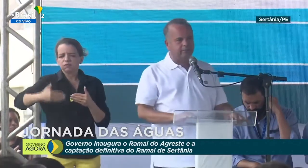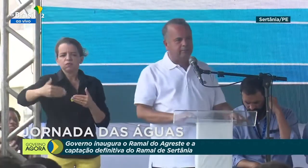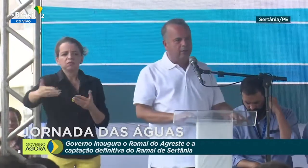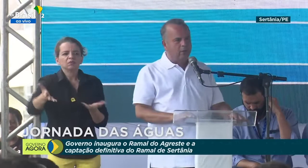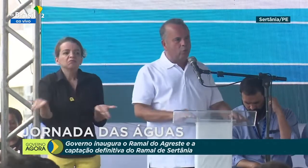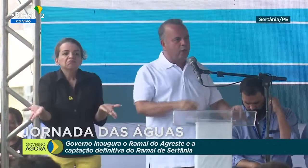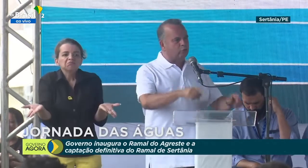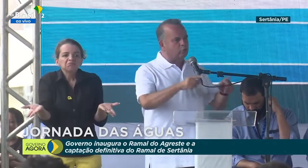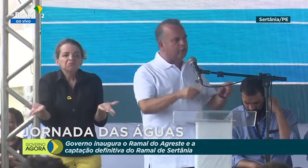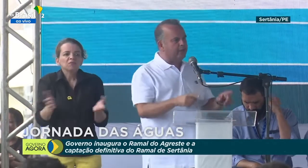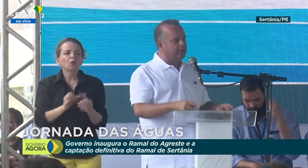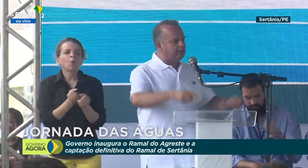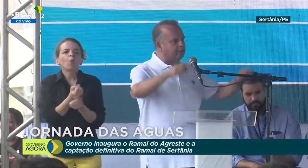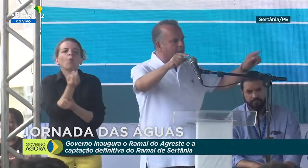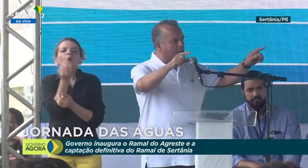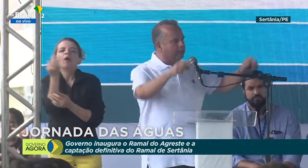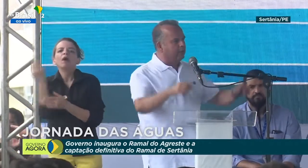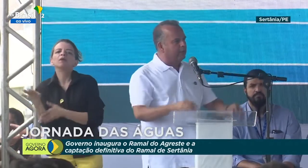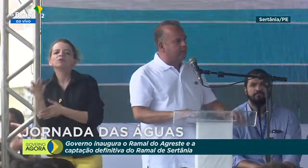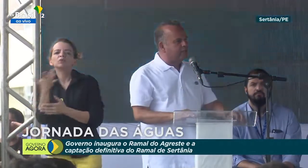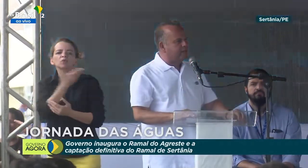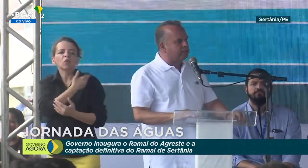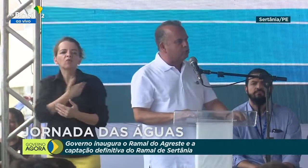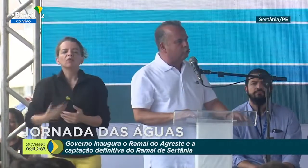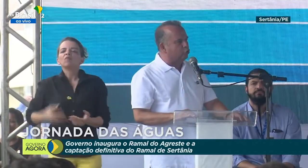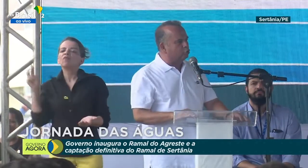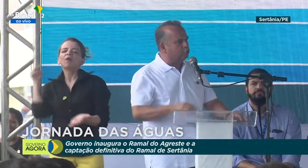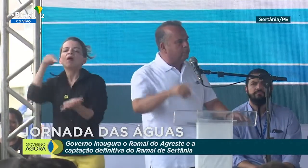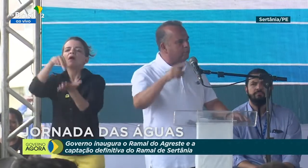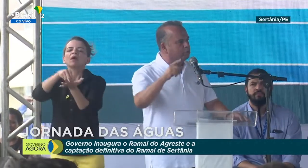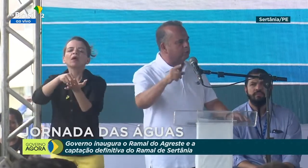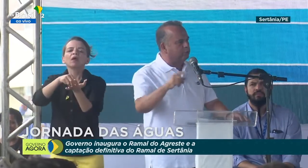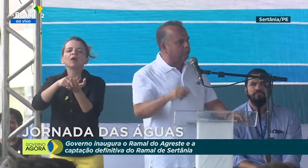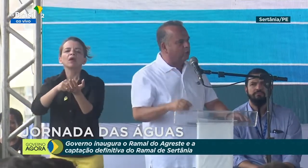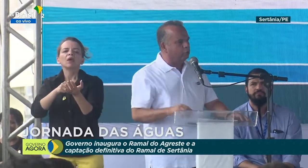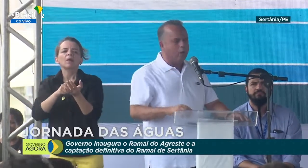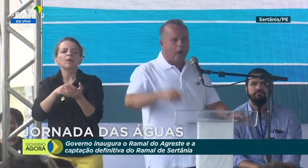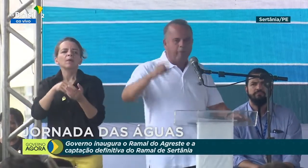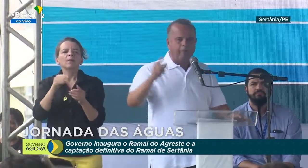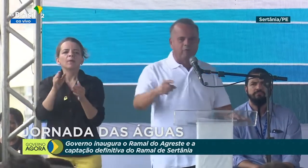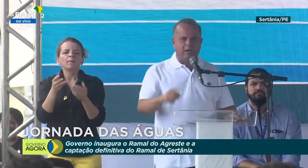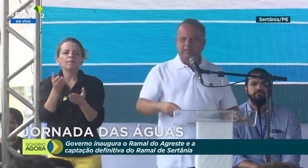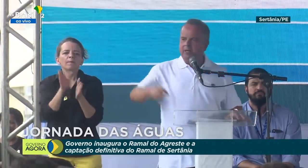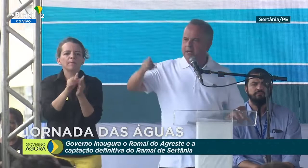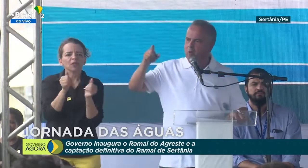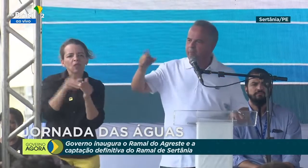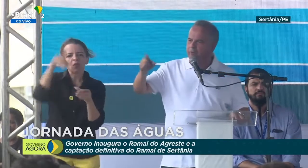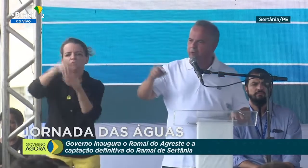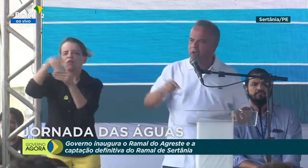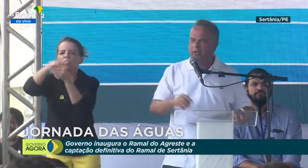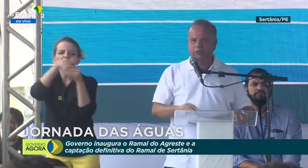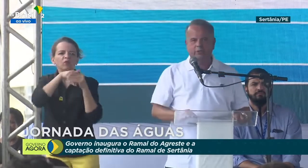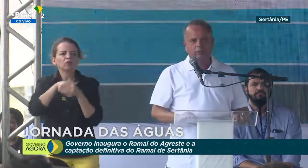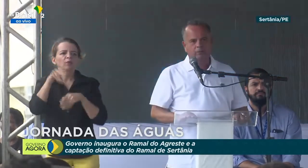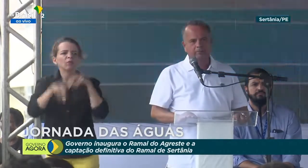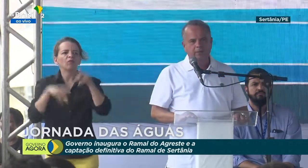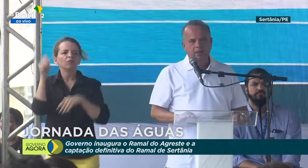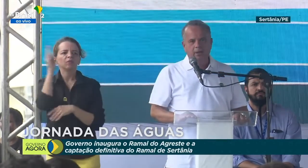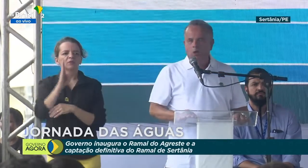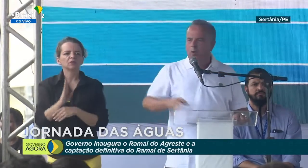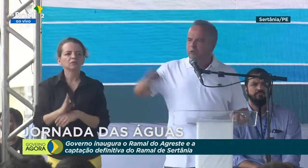país? Quantos governantes vieram aqui fazer discursos em busca de voto ao povo brasileiro e ao povo